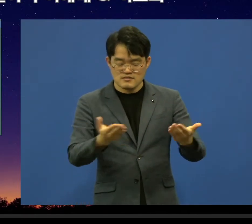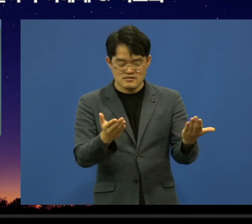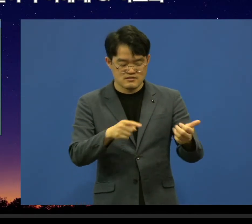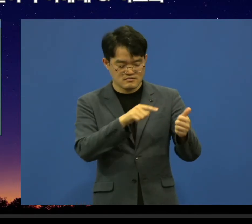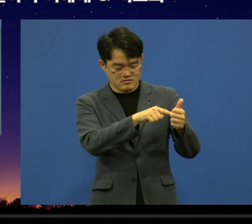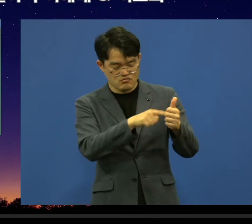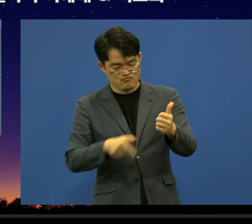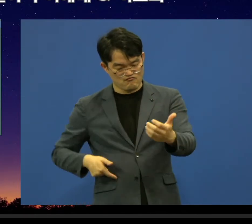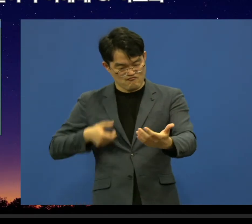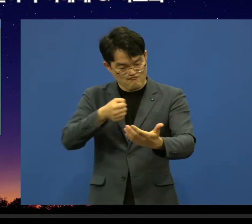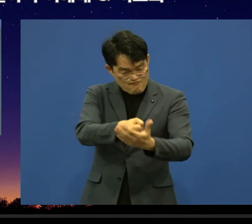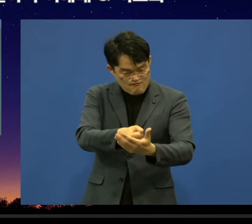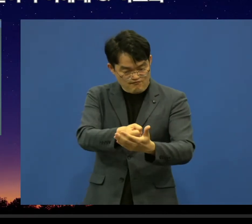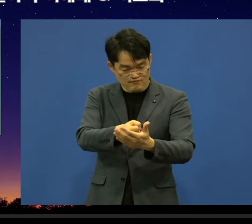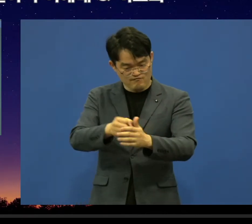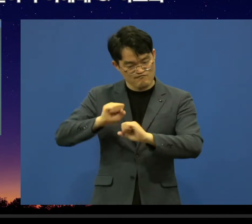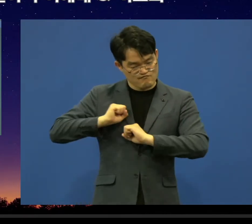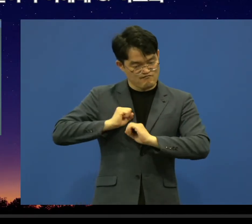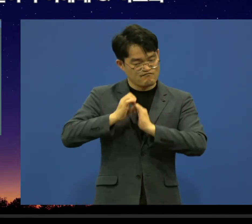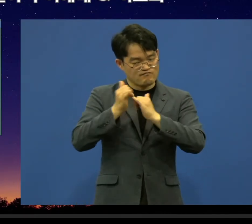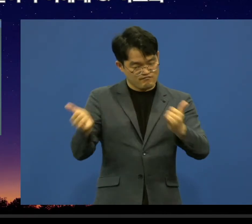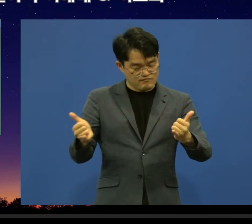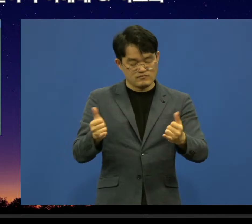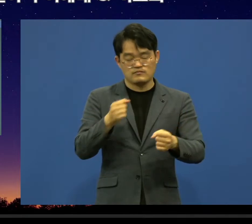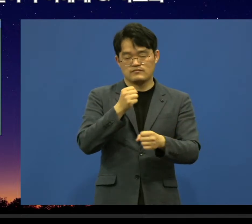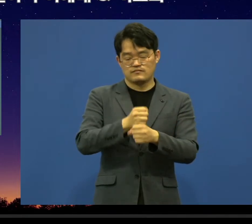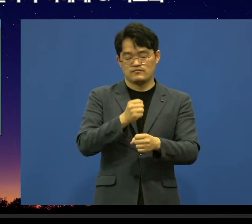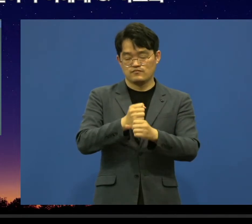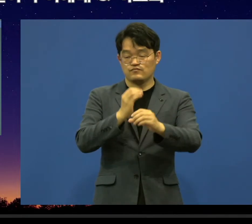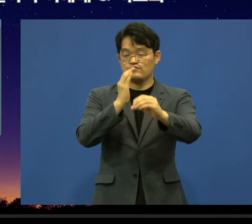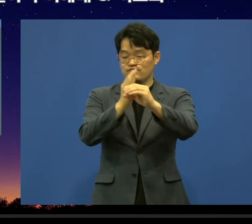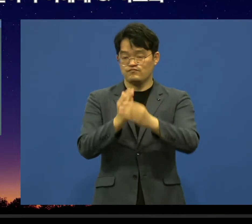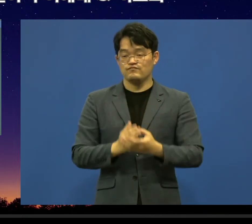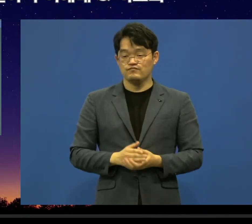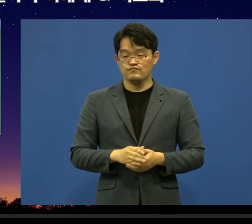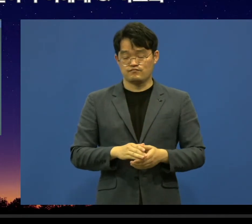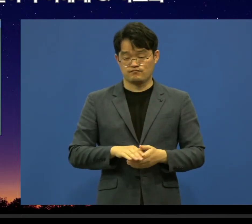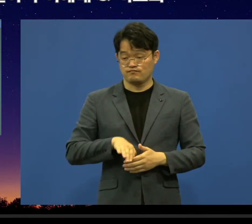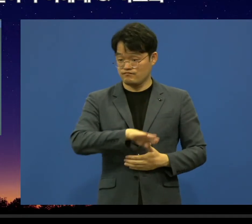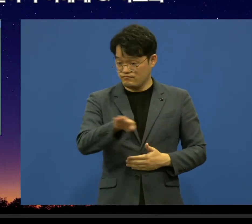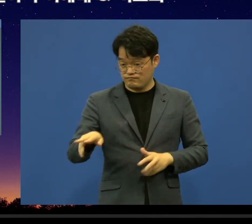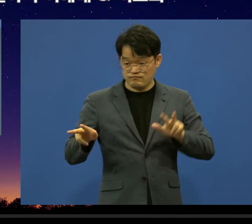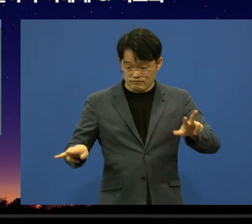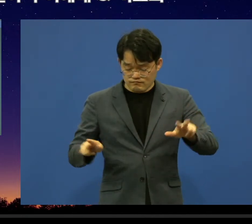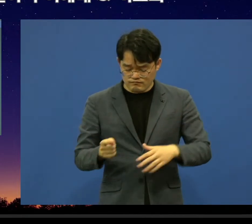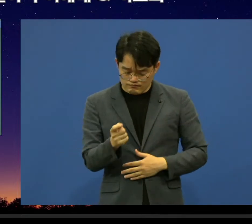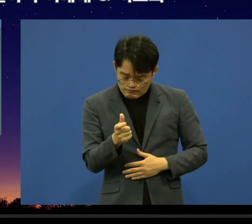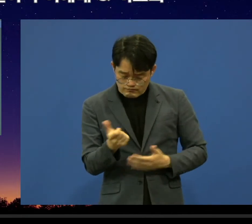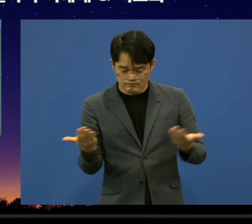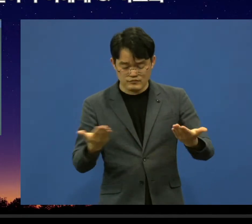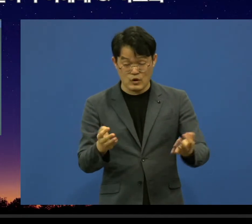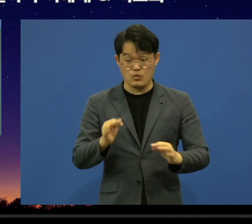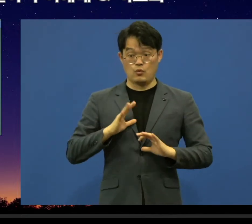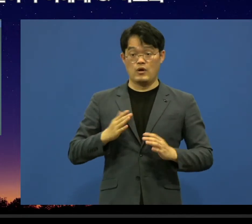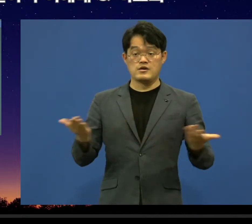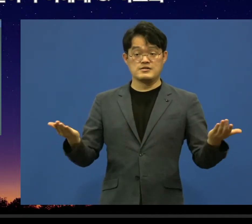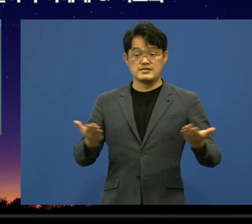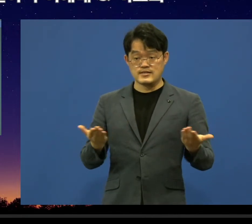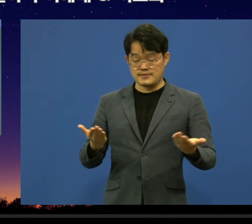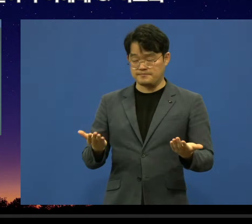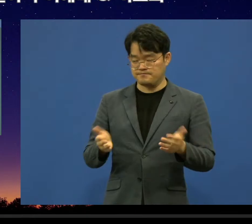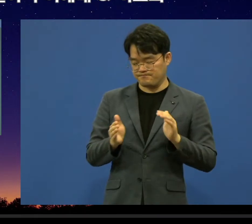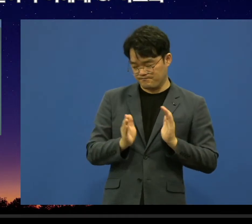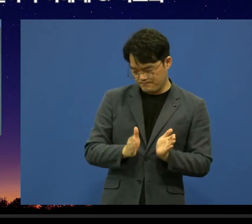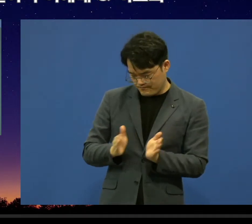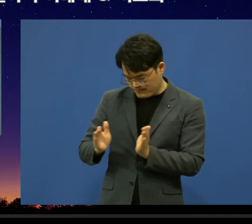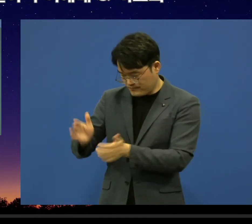있어요. 우리는 오늘 작은 일에도 놀라운 역사를 예비하고 계시는 그 하나님의 섭리를